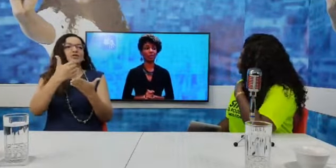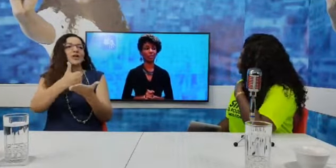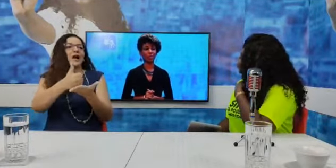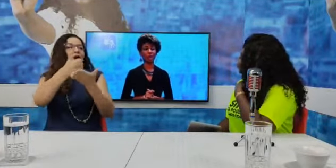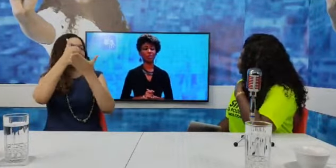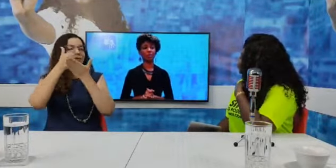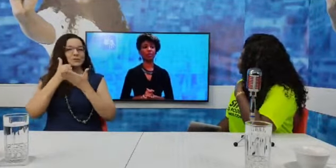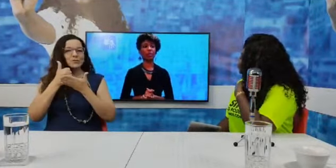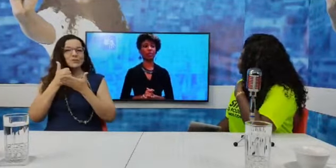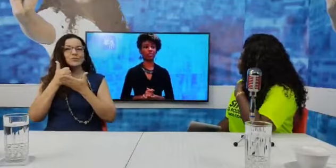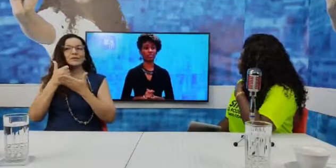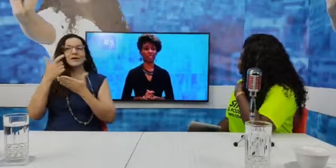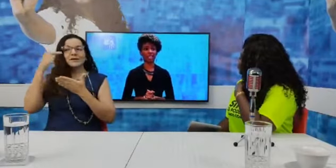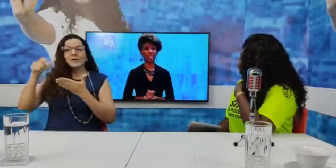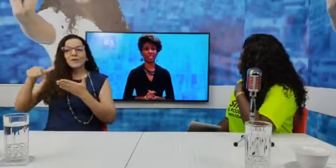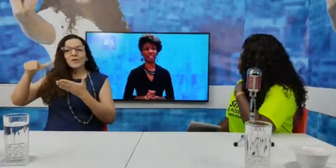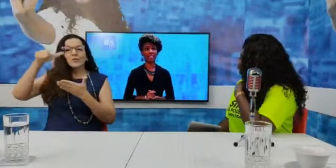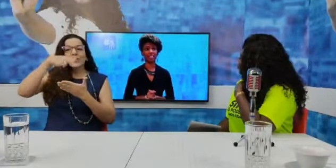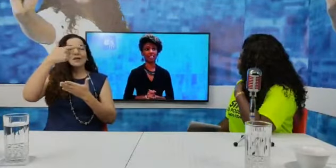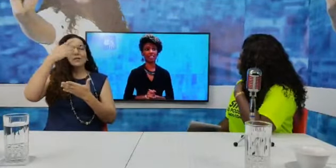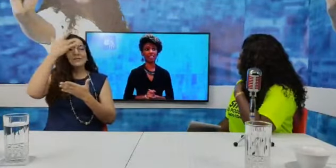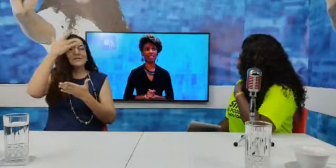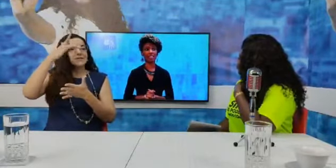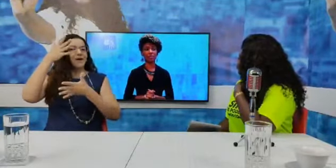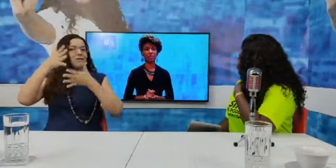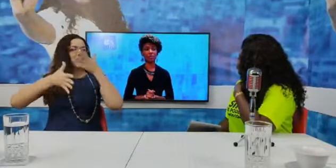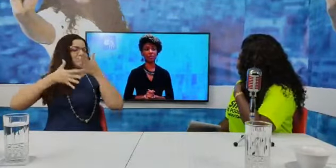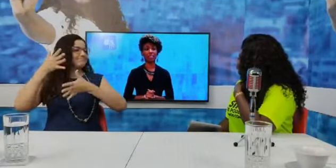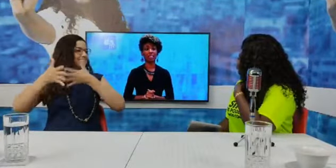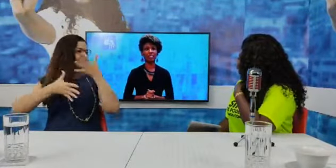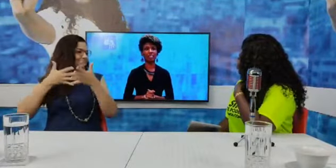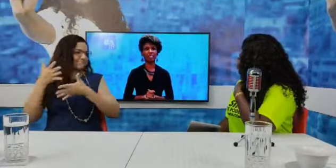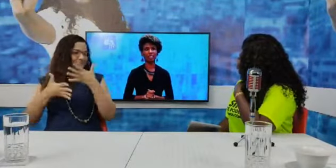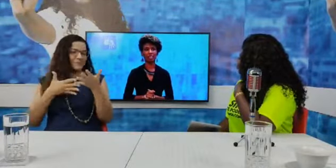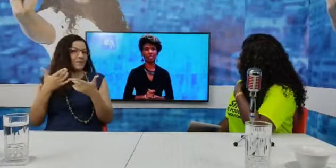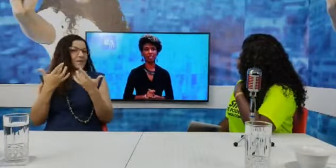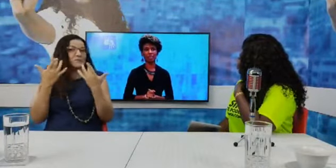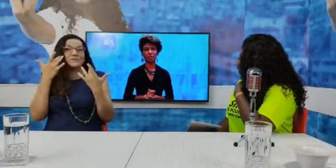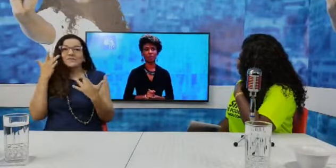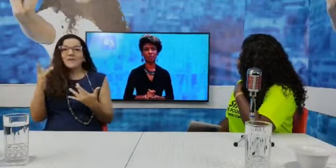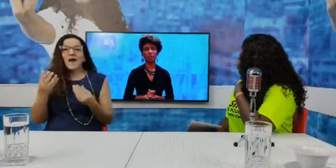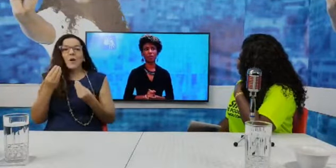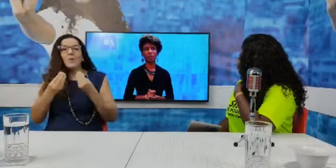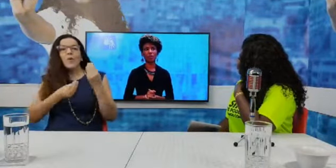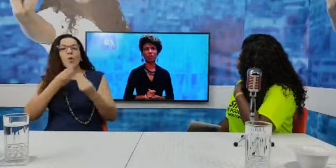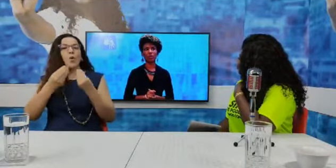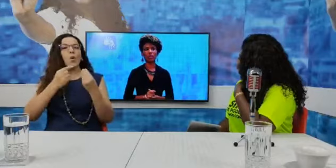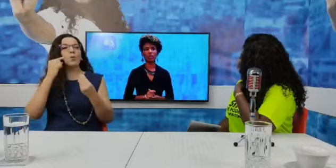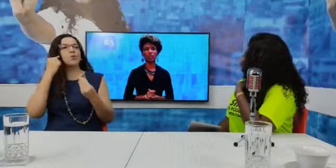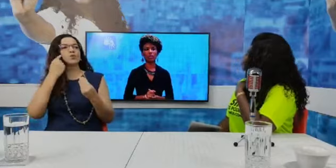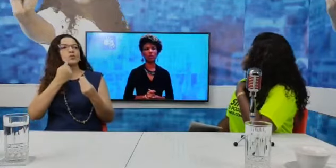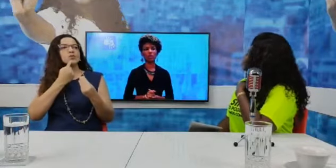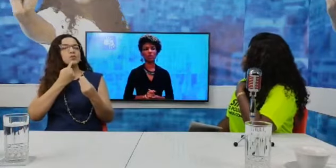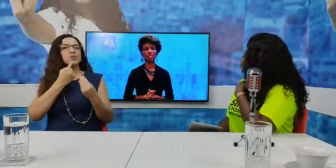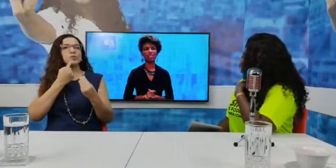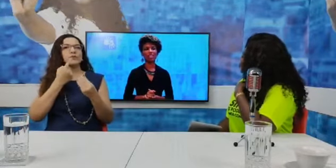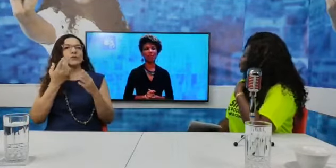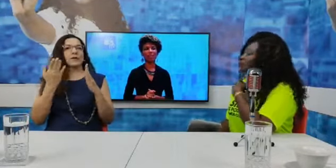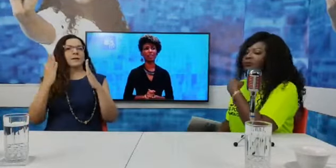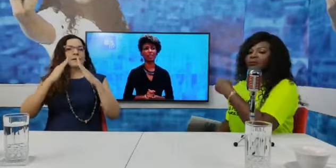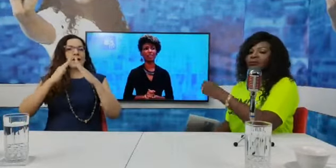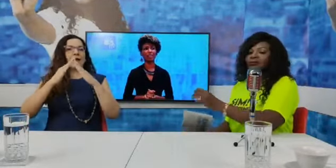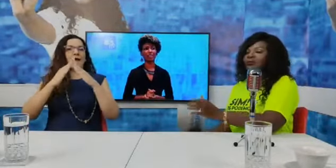triplicou, quadruplicou essa questão da necessidade da ajuda, porque não tem. Algumas pessoas procuram, alguns surdos procuram, mas não